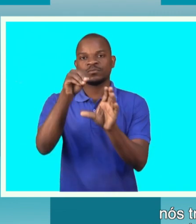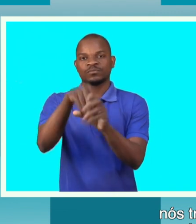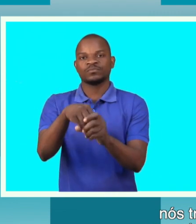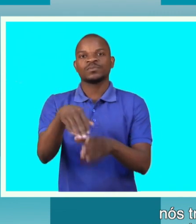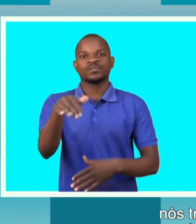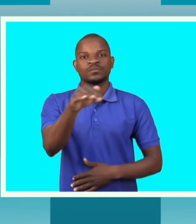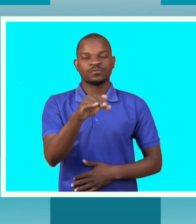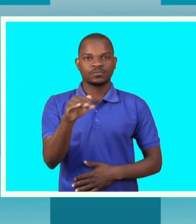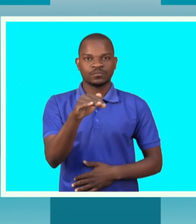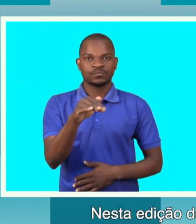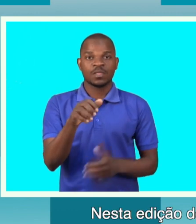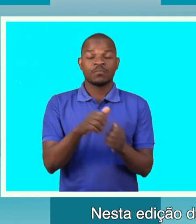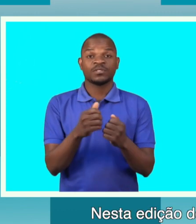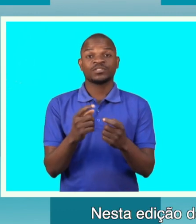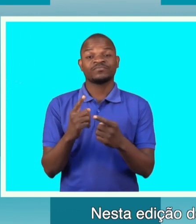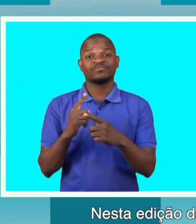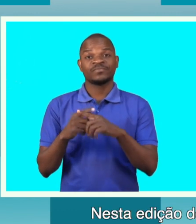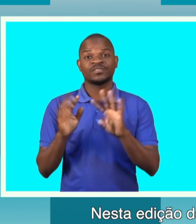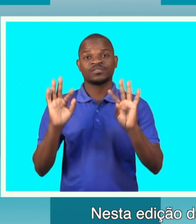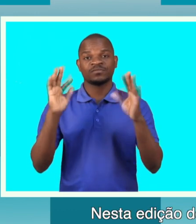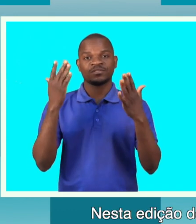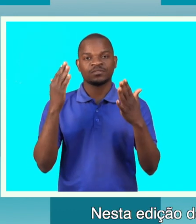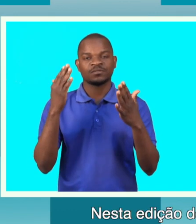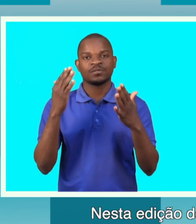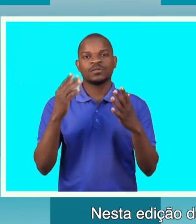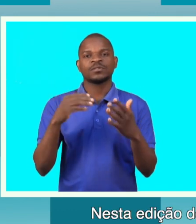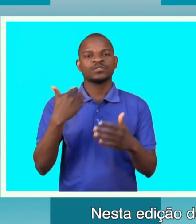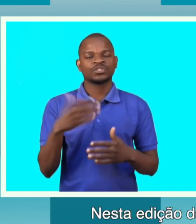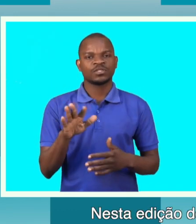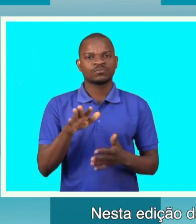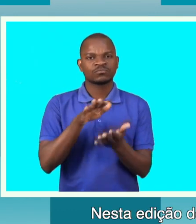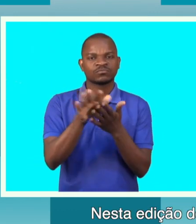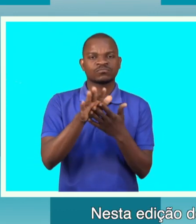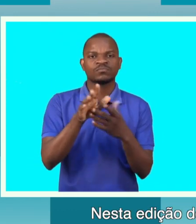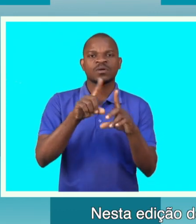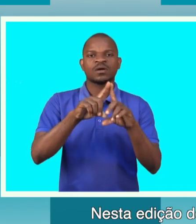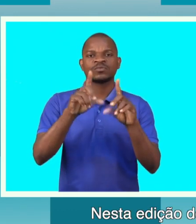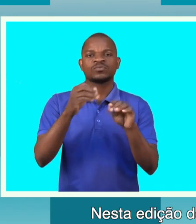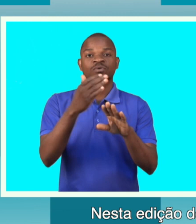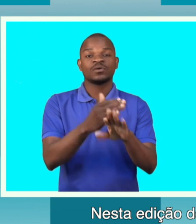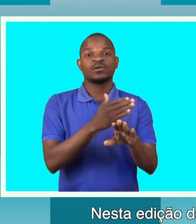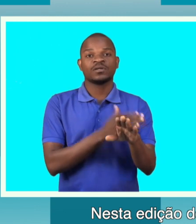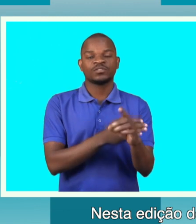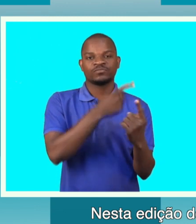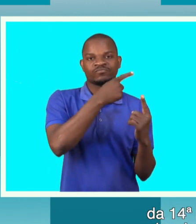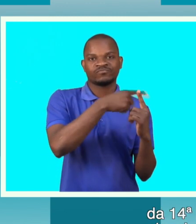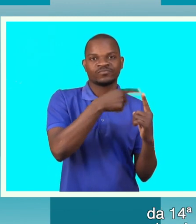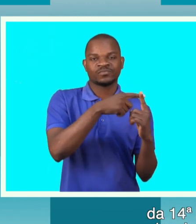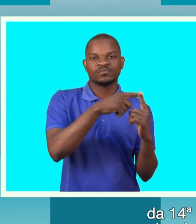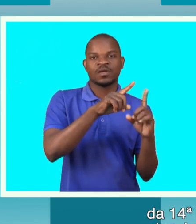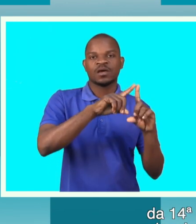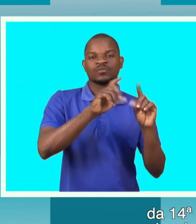excluídas na sociedade. Despaço mais vida. Nesta edição, recordamos aquilo que foram os êxitos